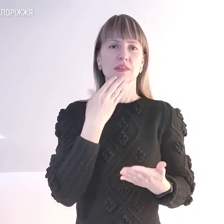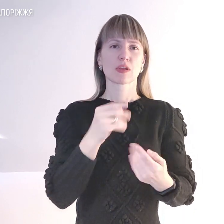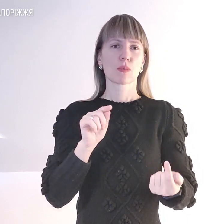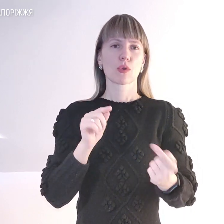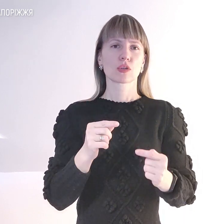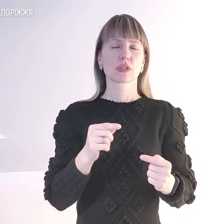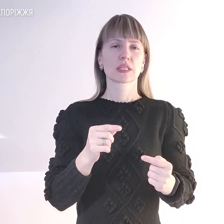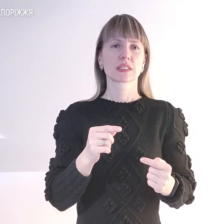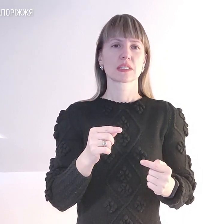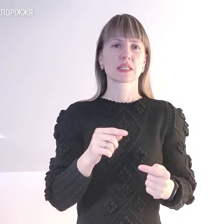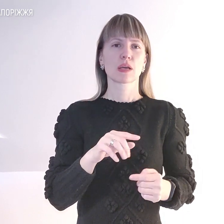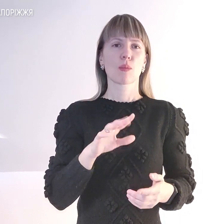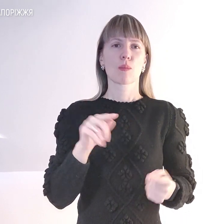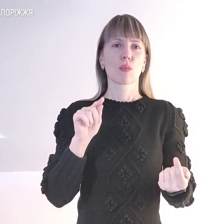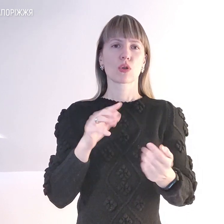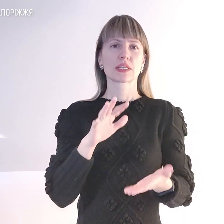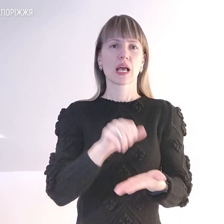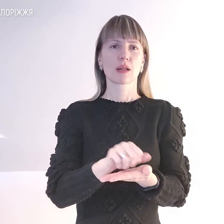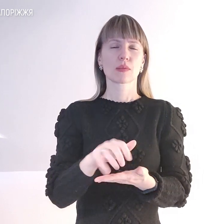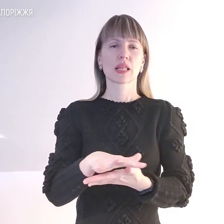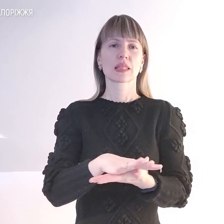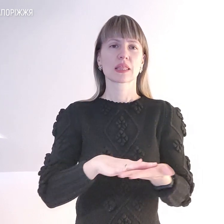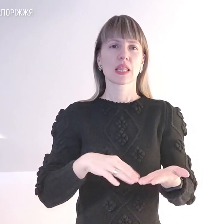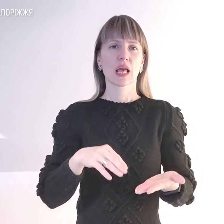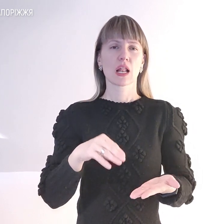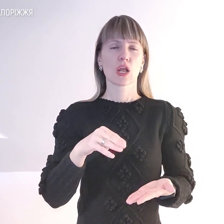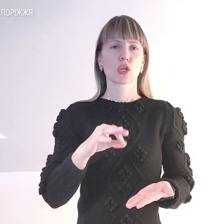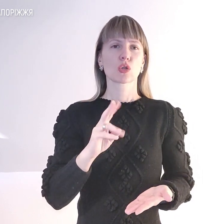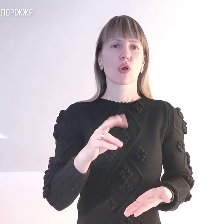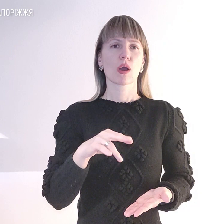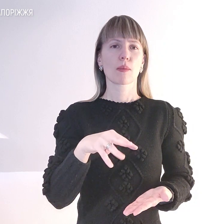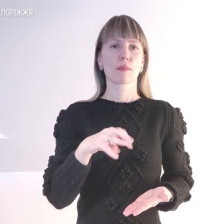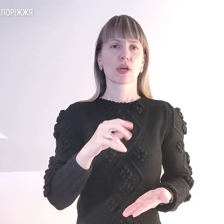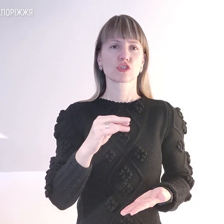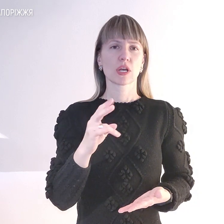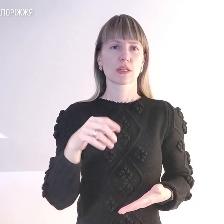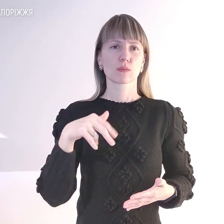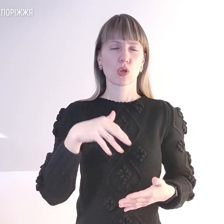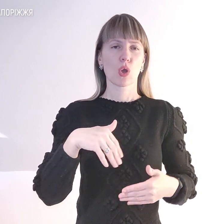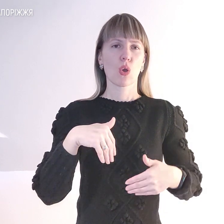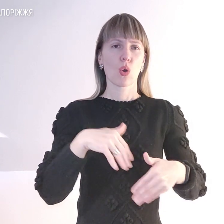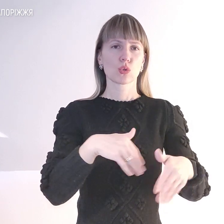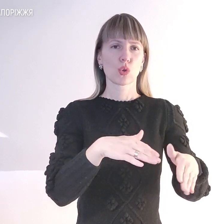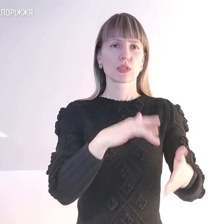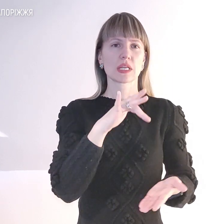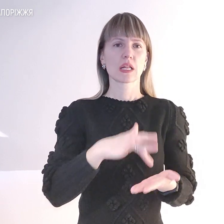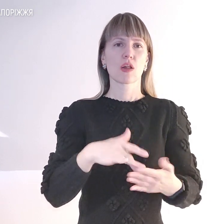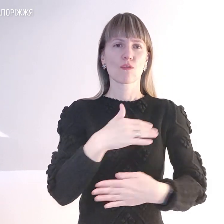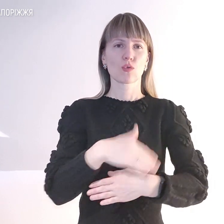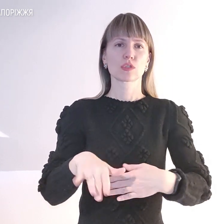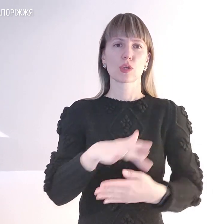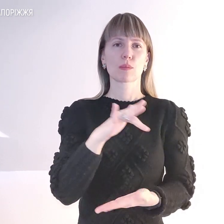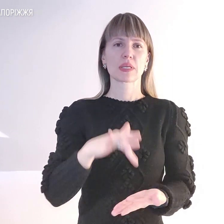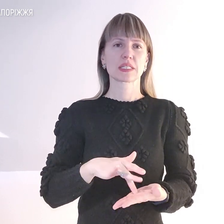проти загарбника. Далі токмачани пройшли ходою центральною вулицею міста.